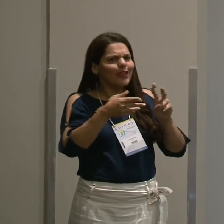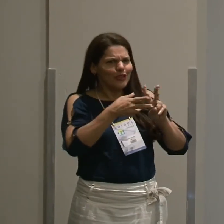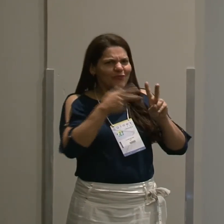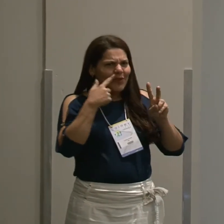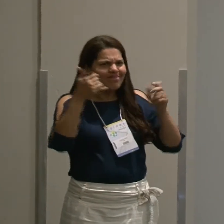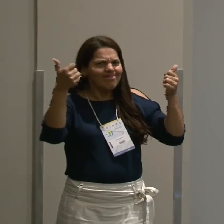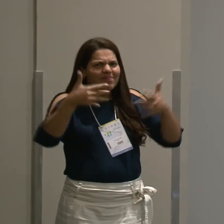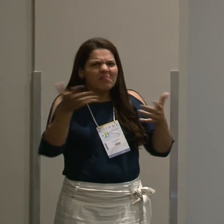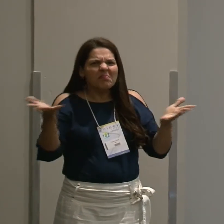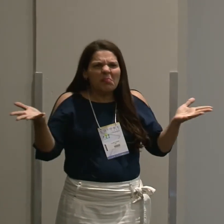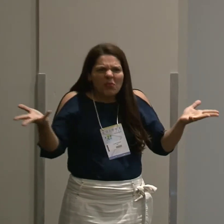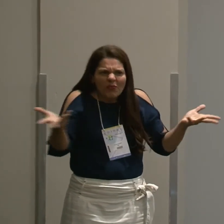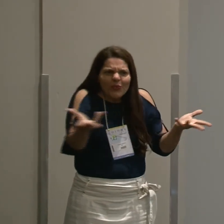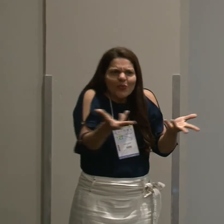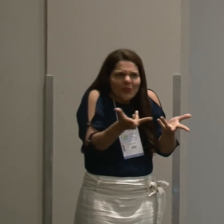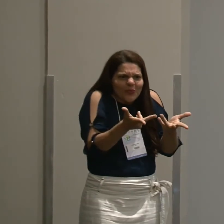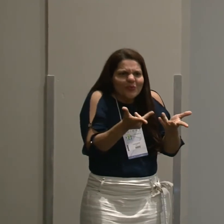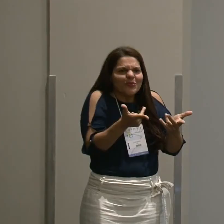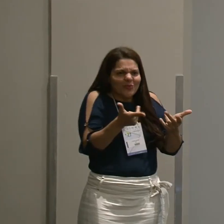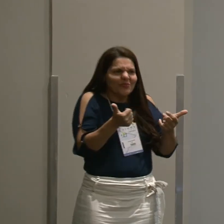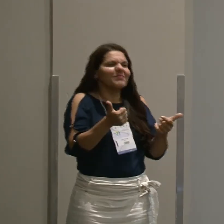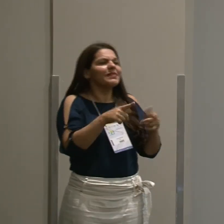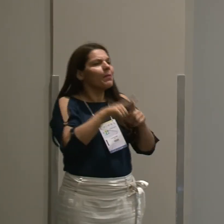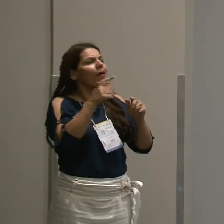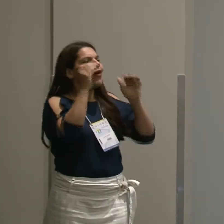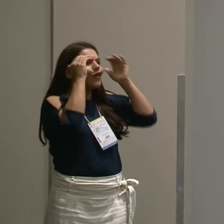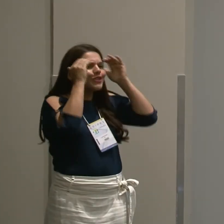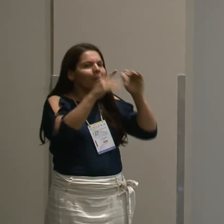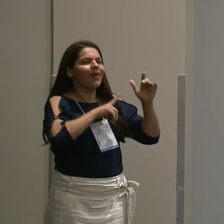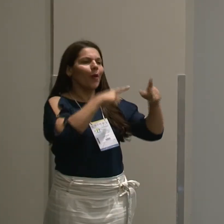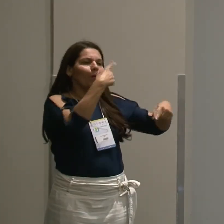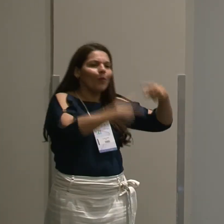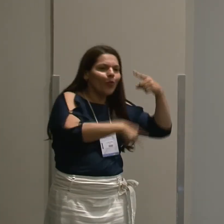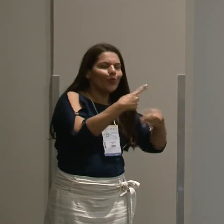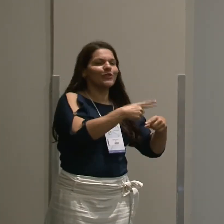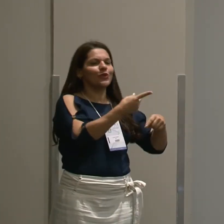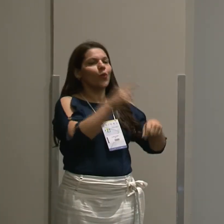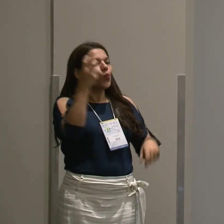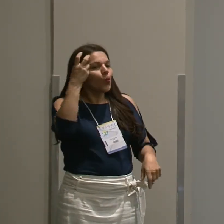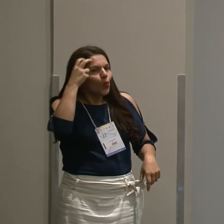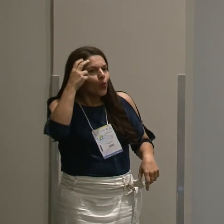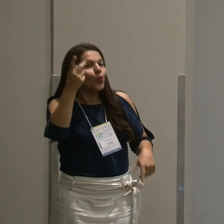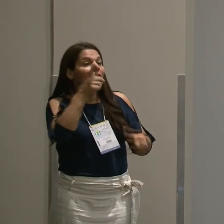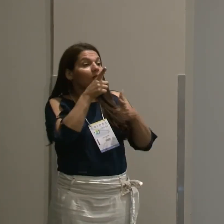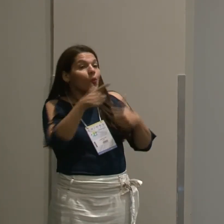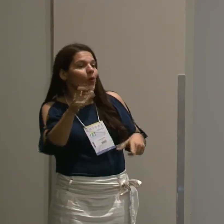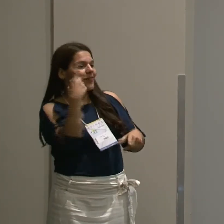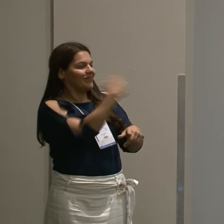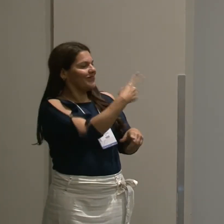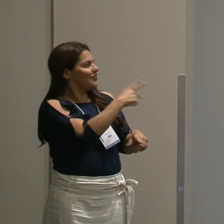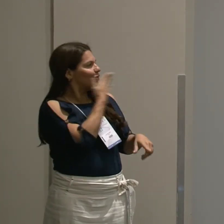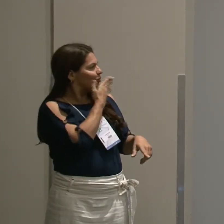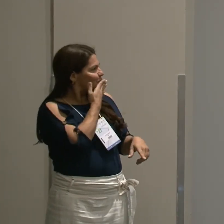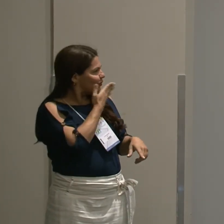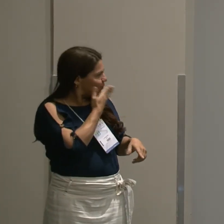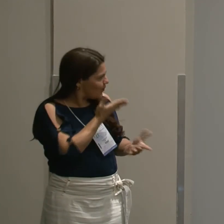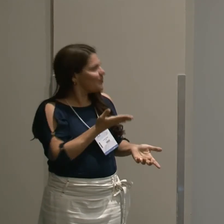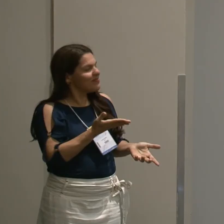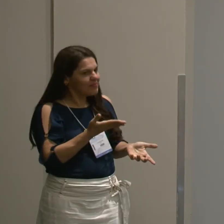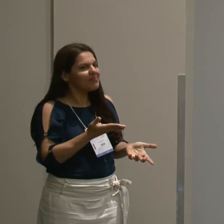Vocês viram toda a explicação sobre os povos indígenas? Foi maravilhoso, né? E é preciso realmente ter respeito a essa cultura e a